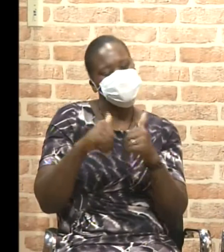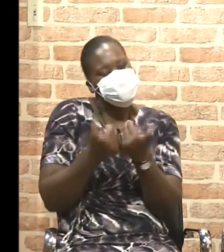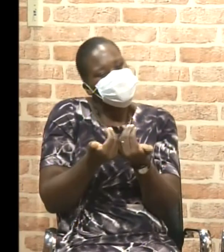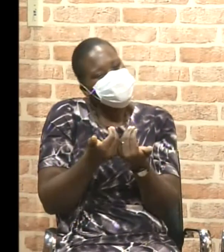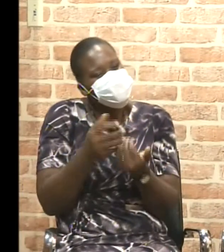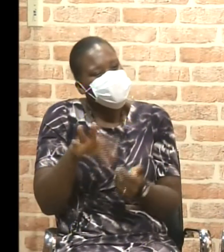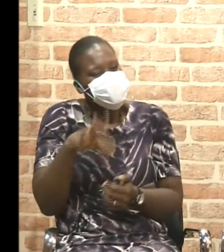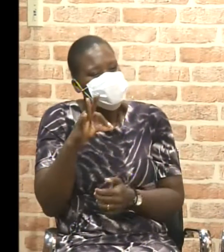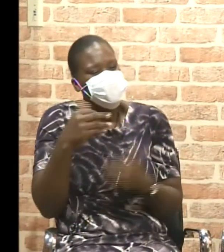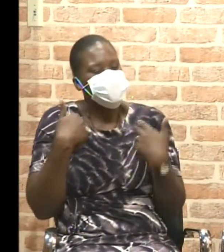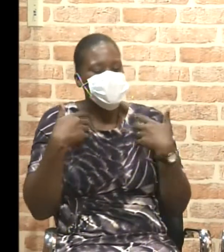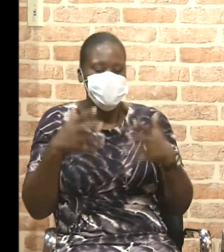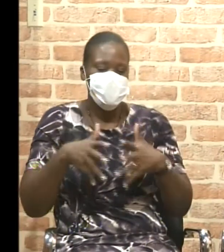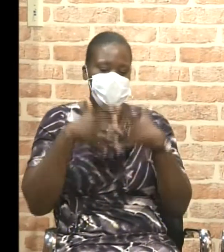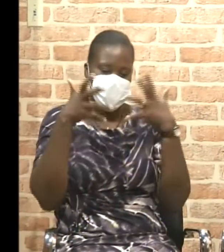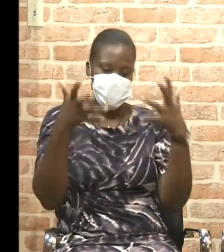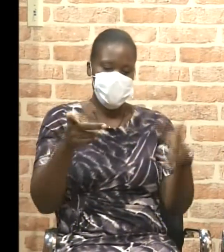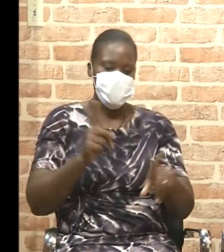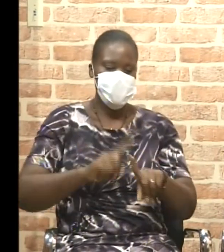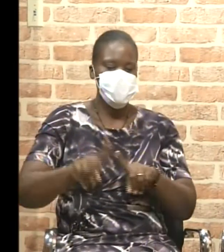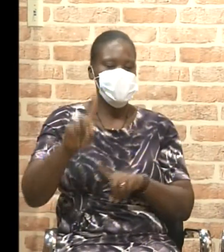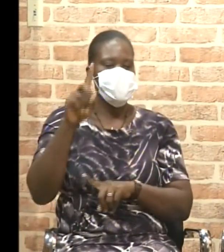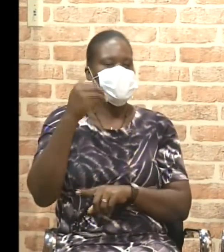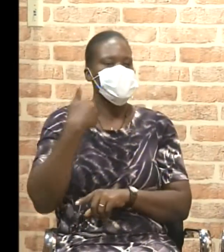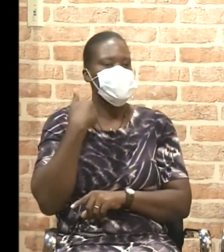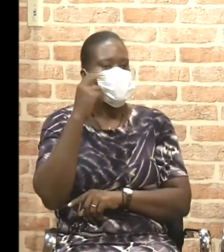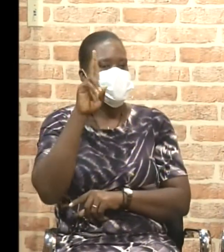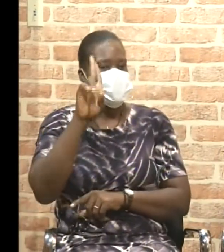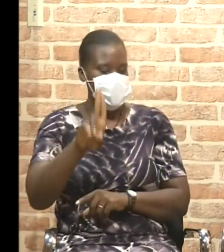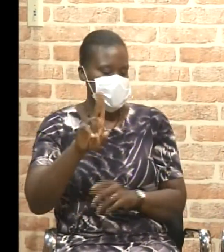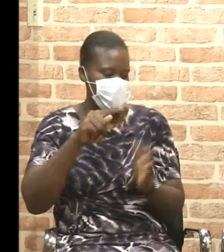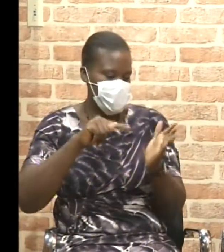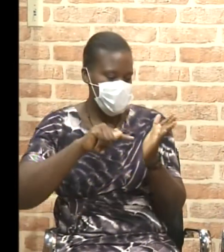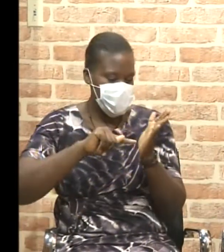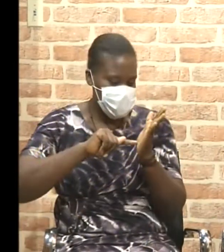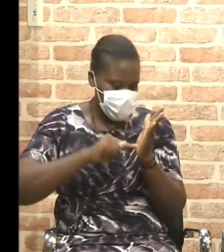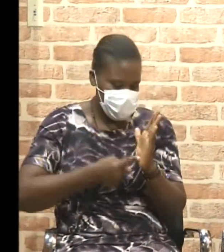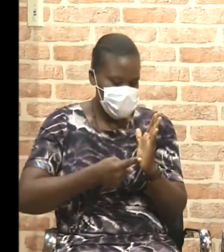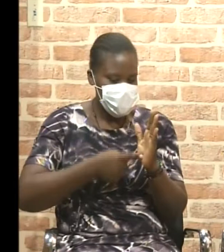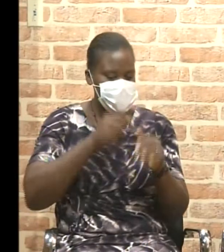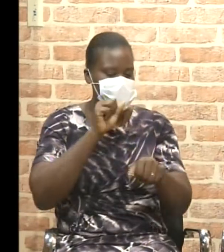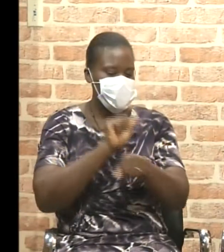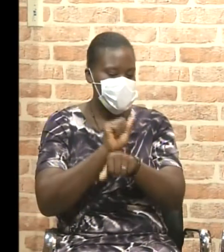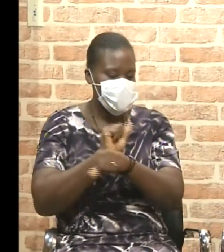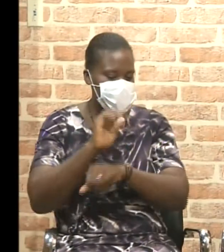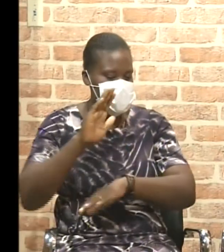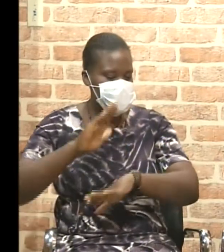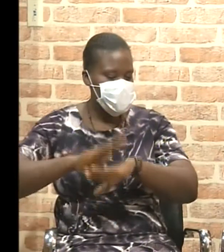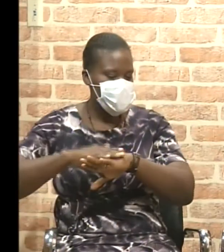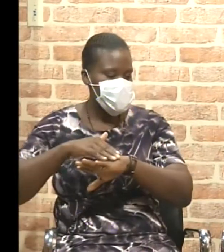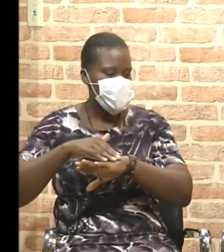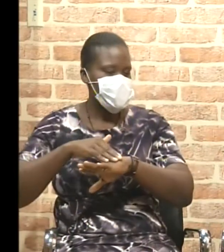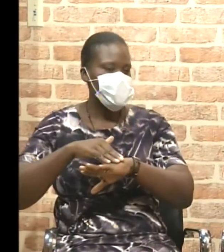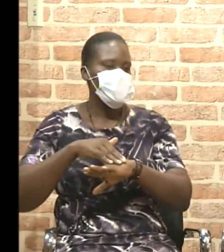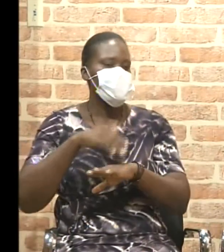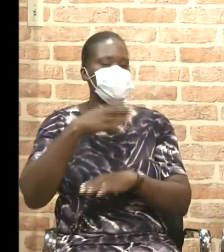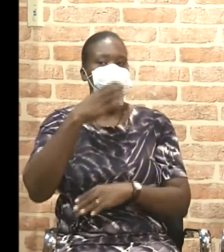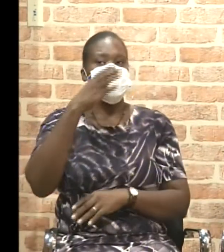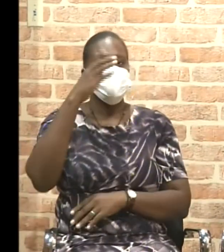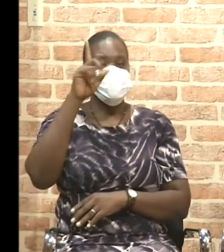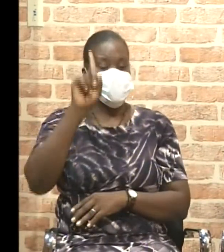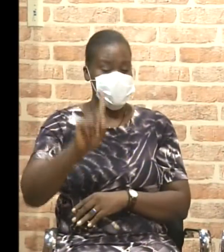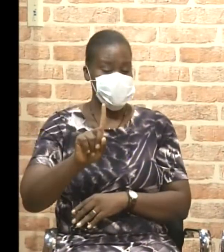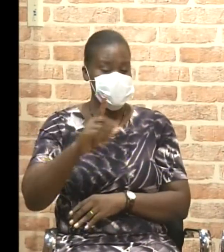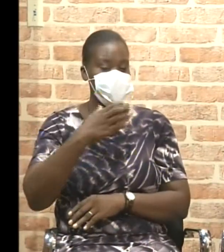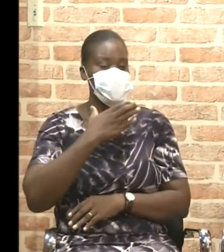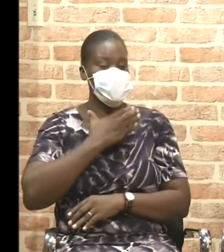contre, nous avons deux points qui sont importants que nous pouvons travailler sur comme ressources humaines, parce que nous devons gagner un point focal juridique.